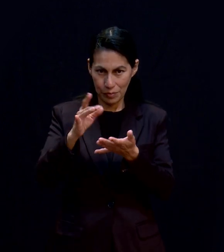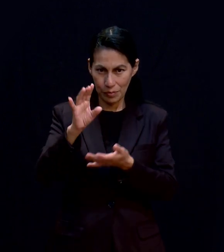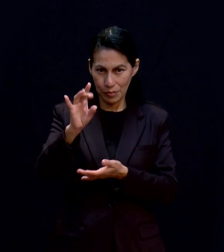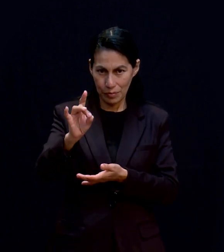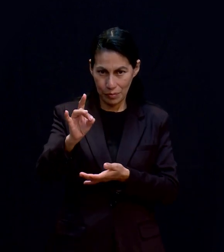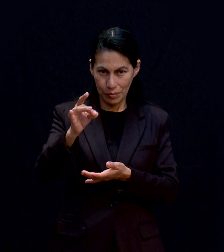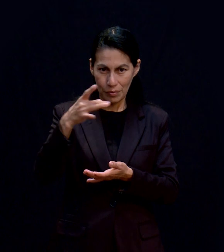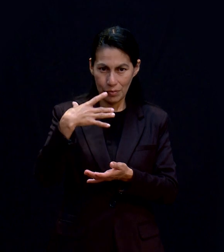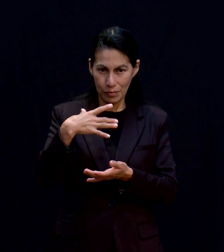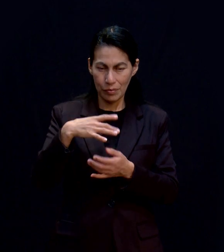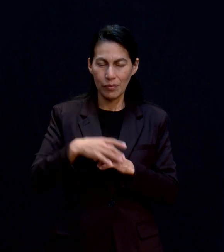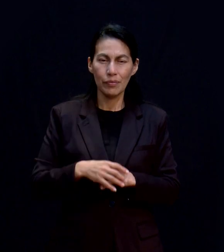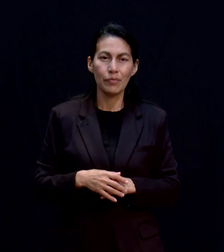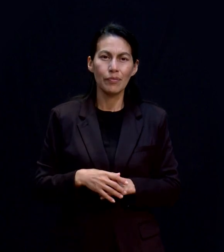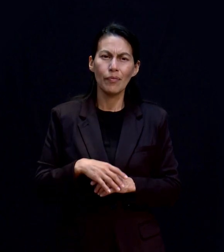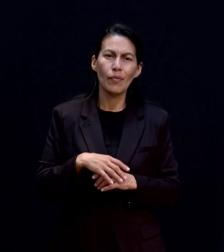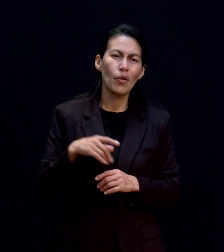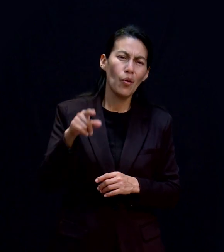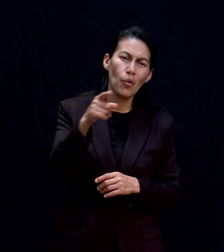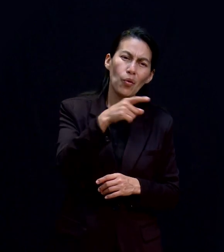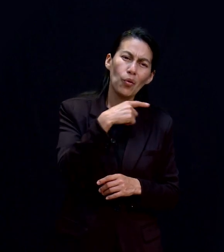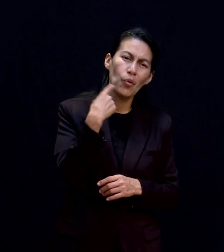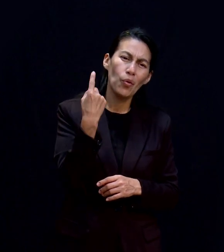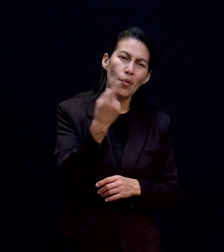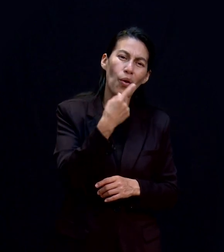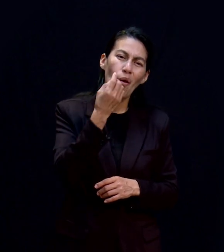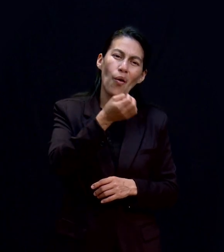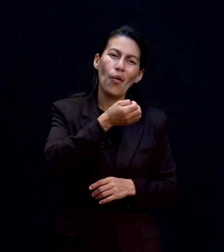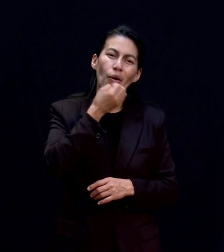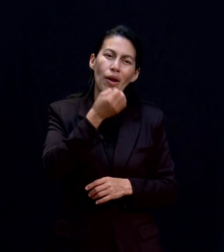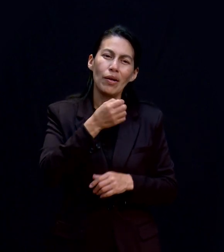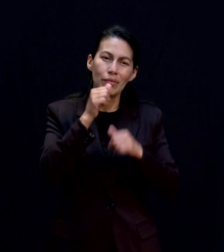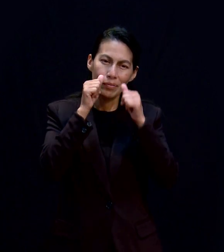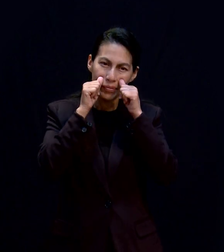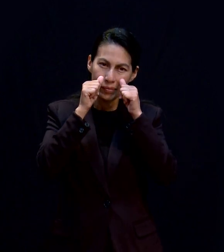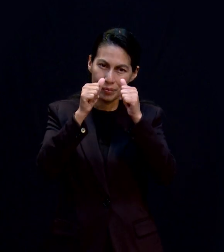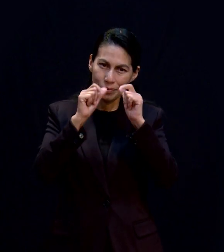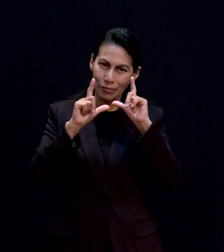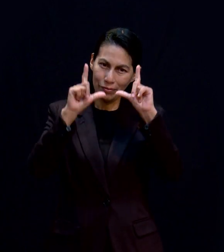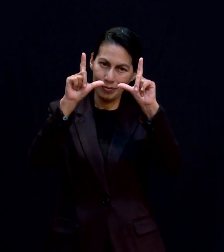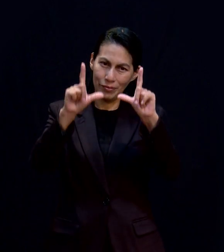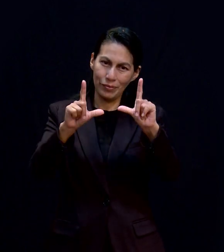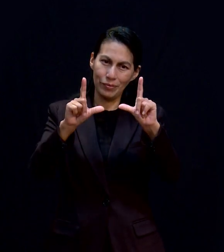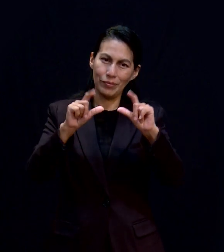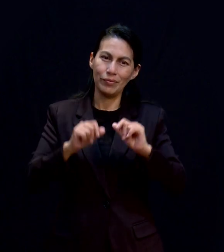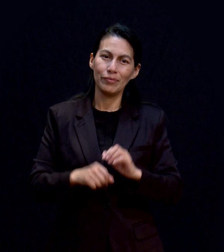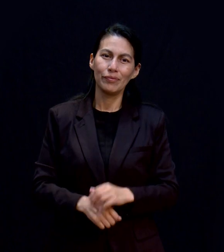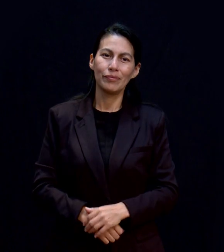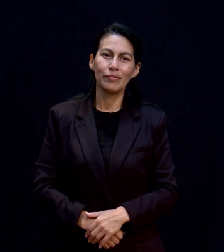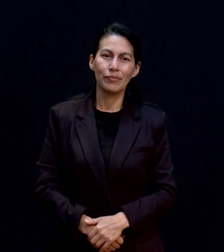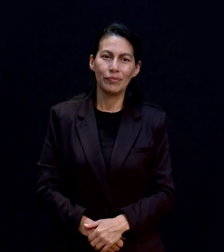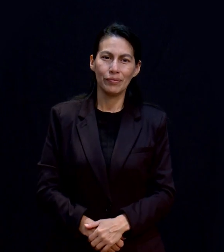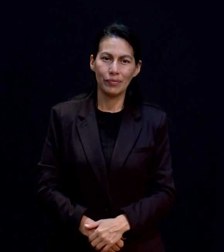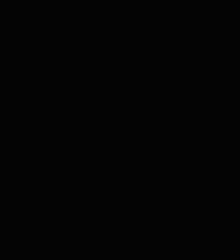y también sus agradecimientos para que juntos oremos los unos por los otros escuchemos